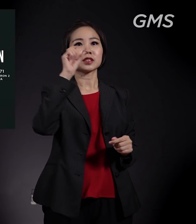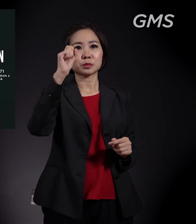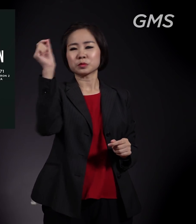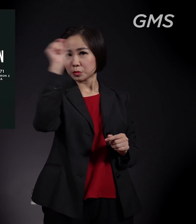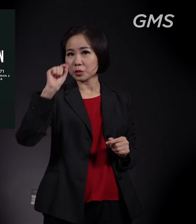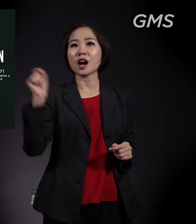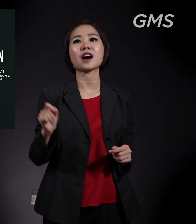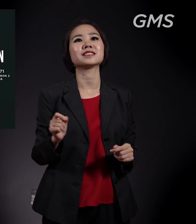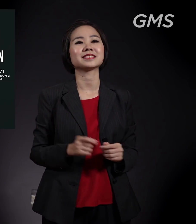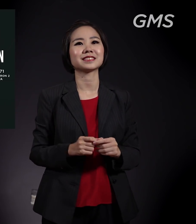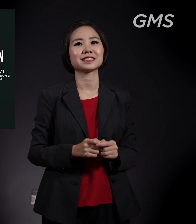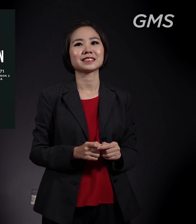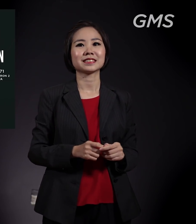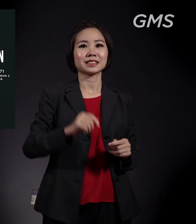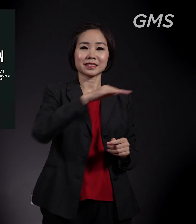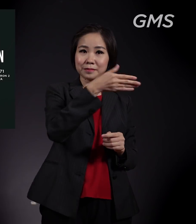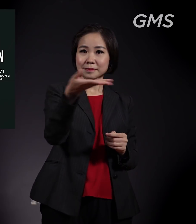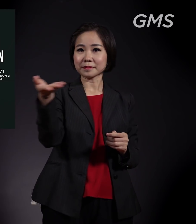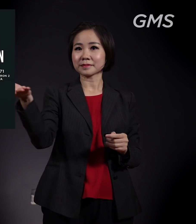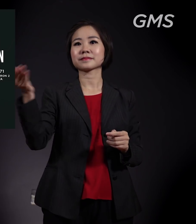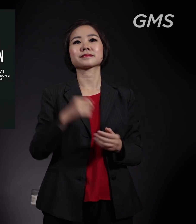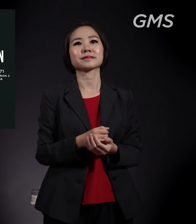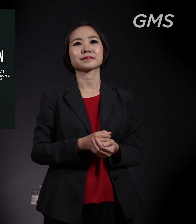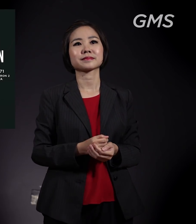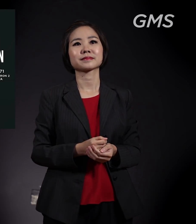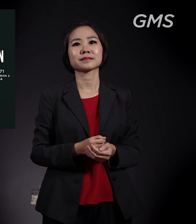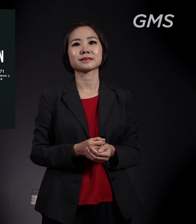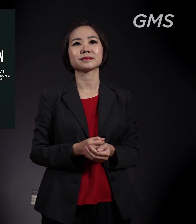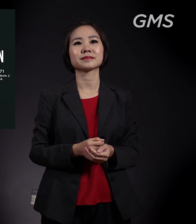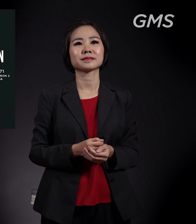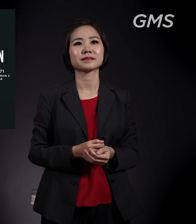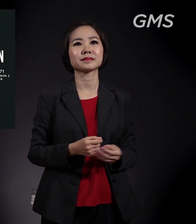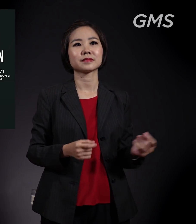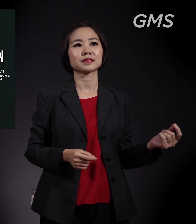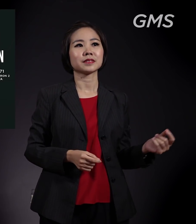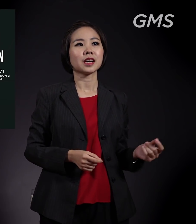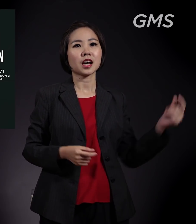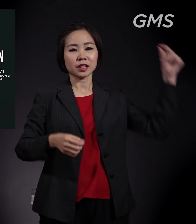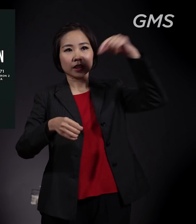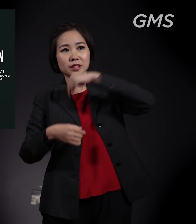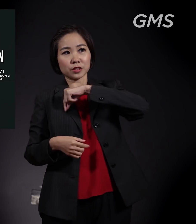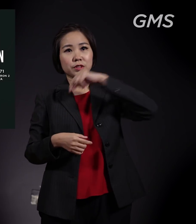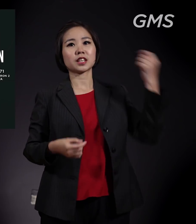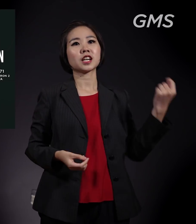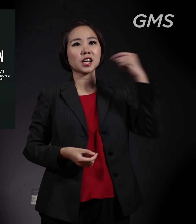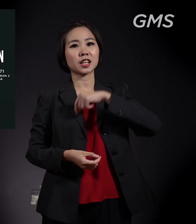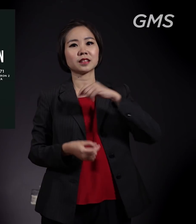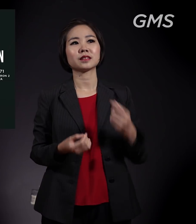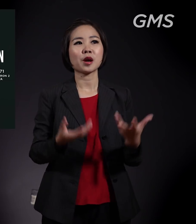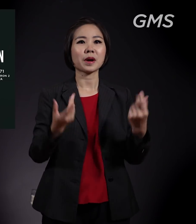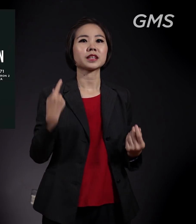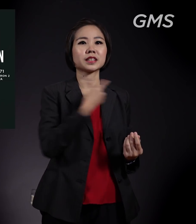bisa melakukannya dengan transfer. Ingat, persembahan dan persepuluhan adalah bagian dari ibadah. Mari kita berikan yang